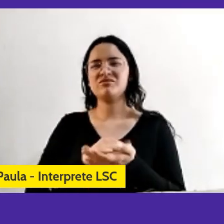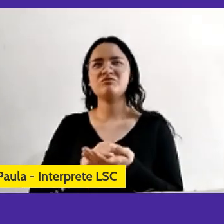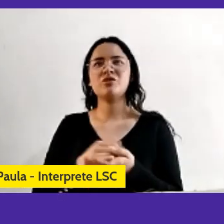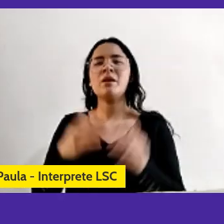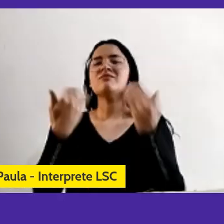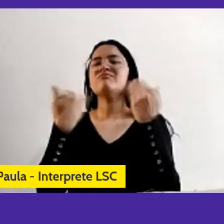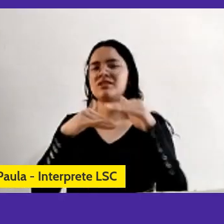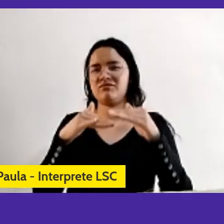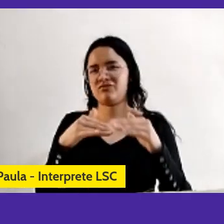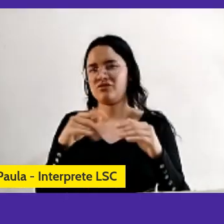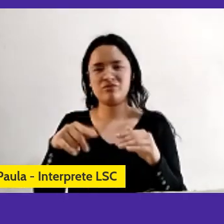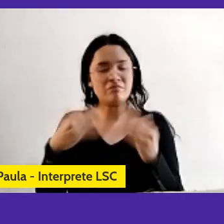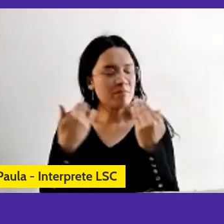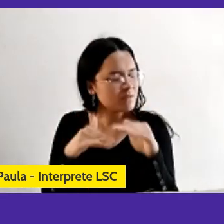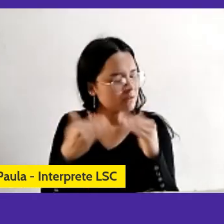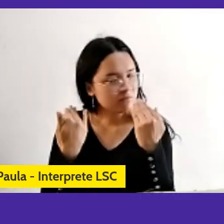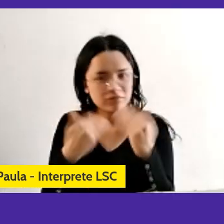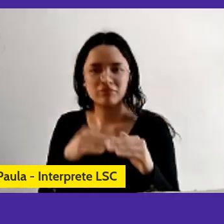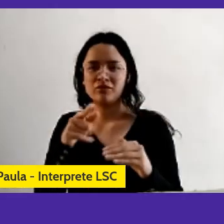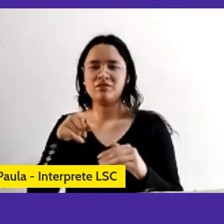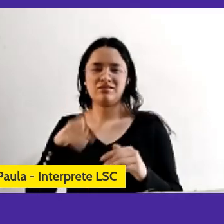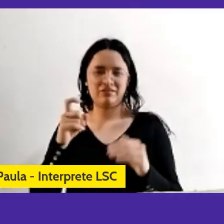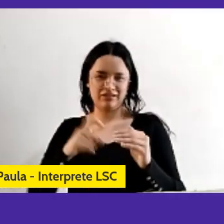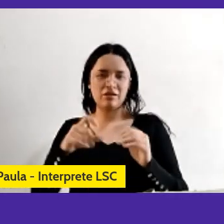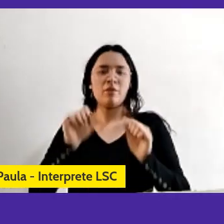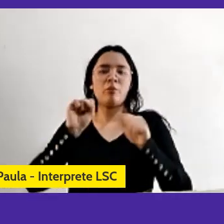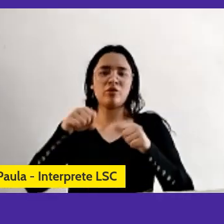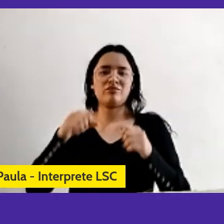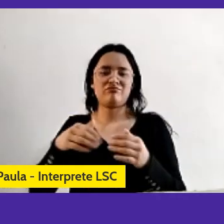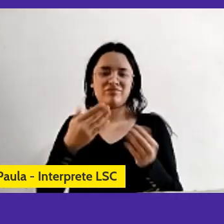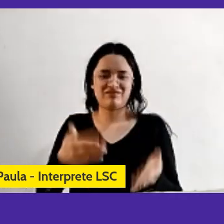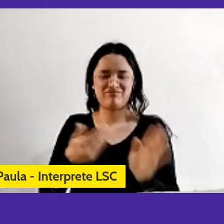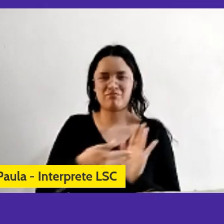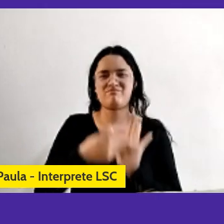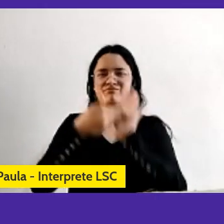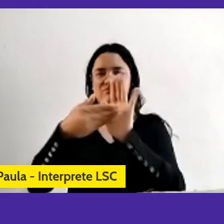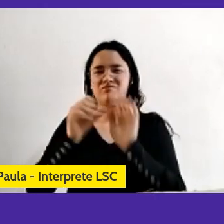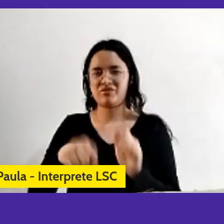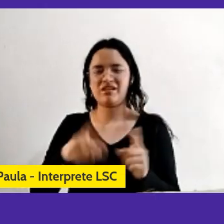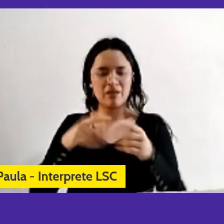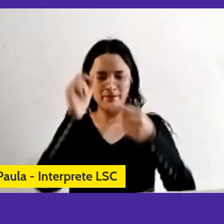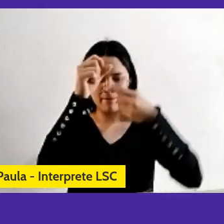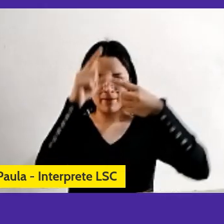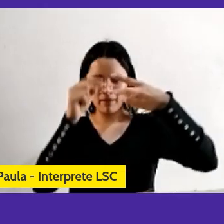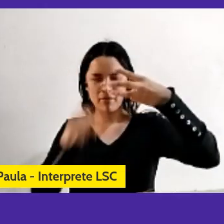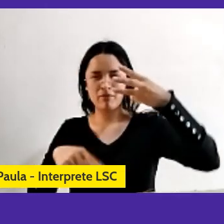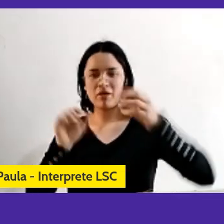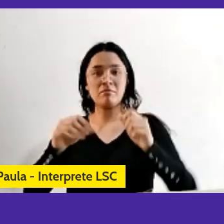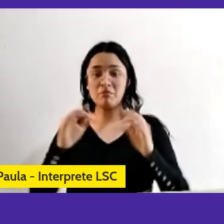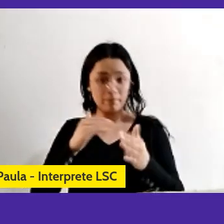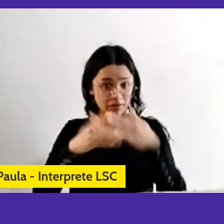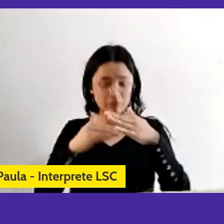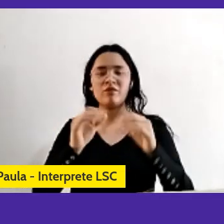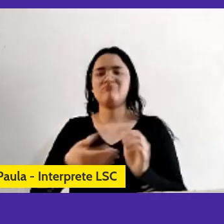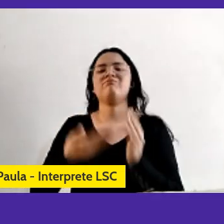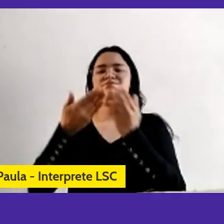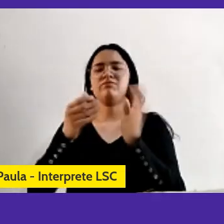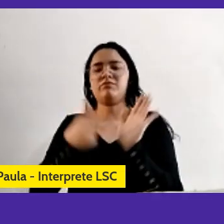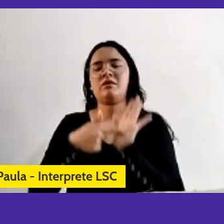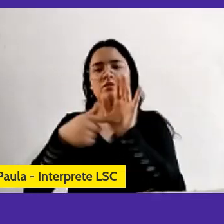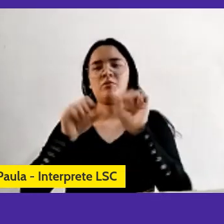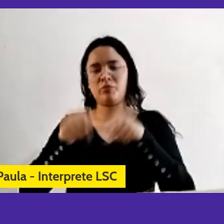uno necesita para poder presentar, ¿no? Un tratamiento, un guión, un dossier,